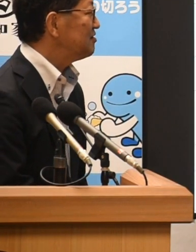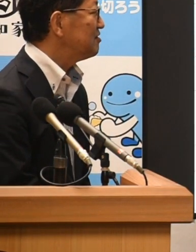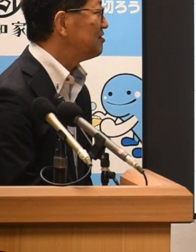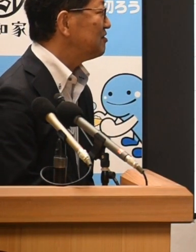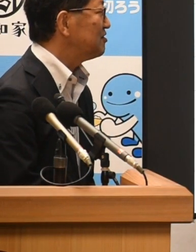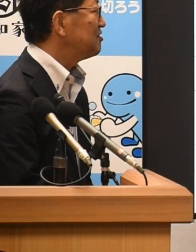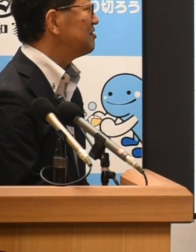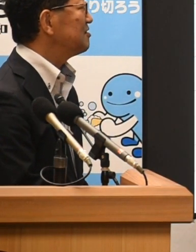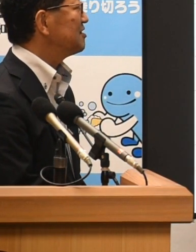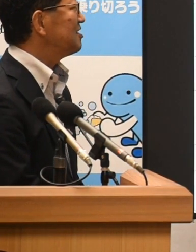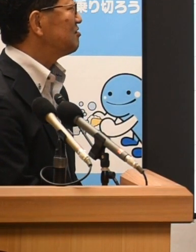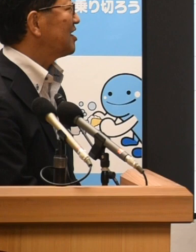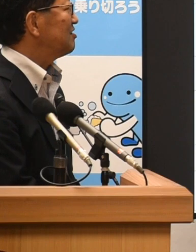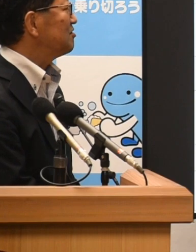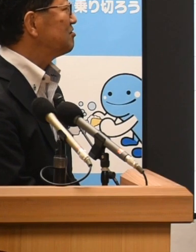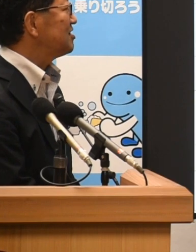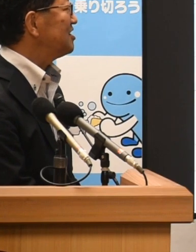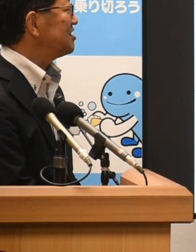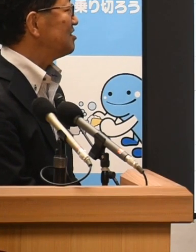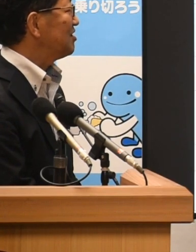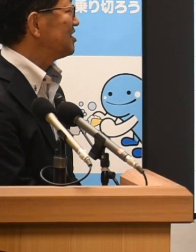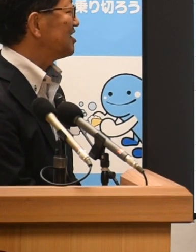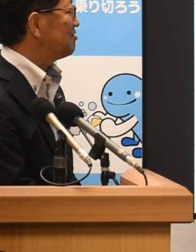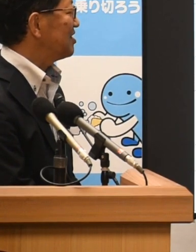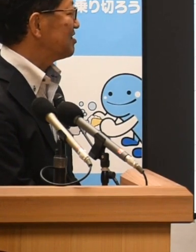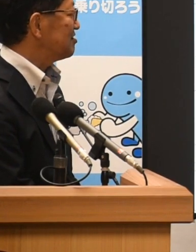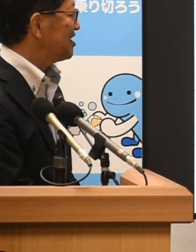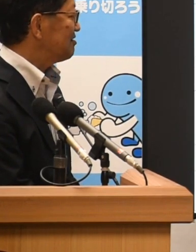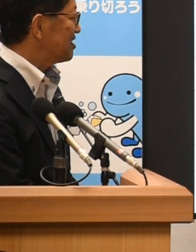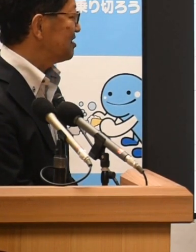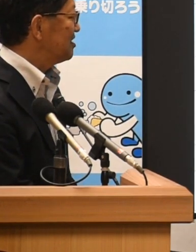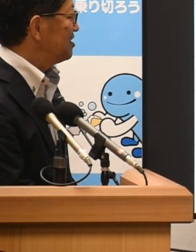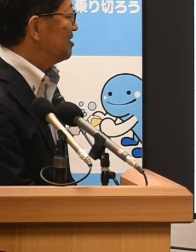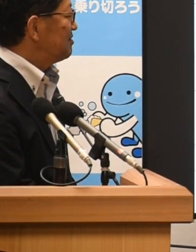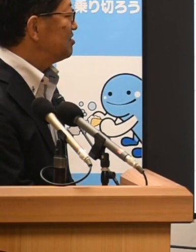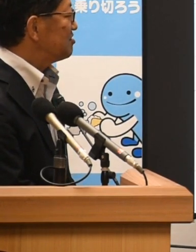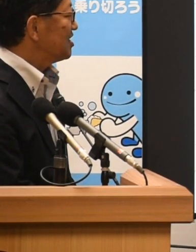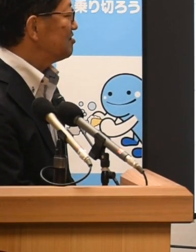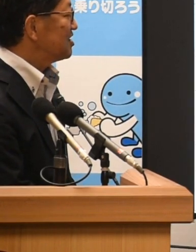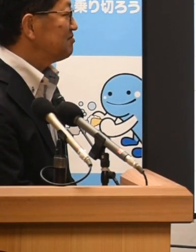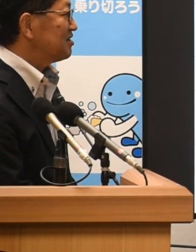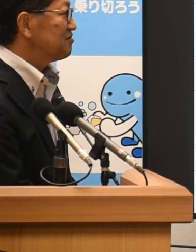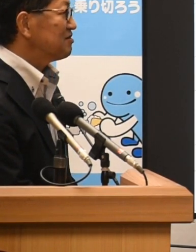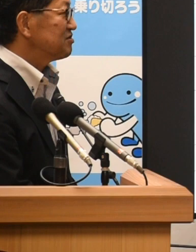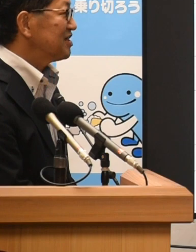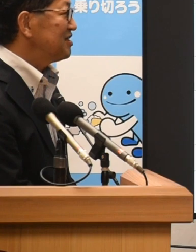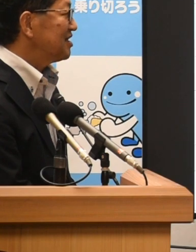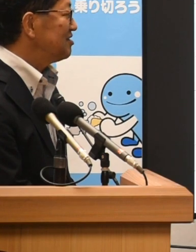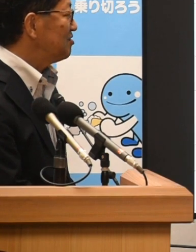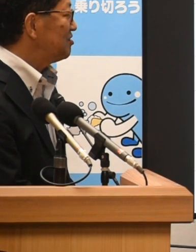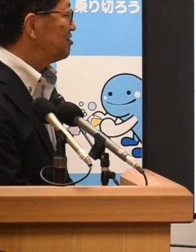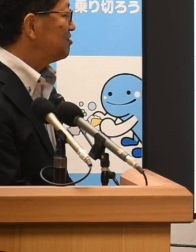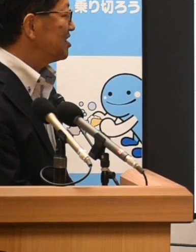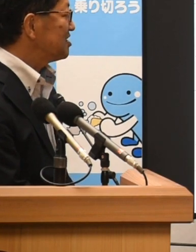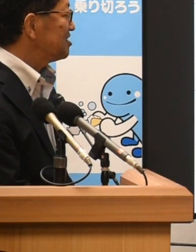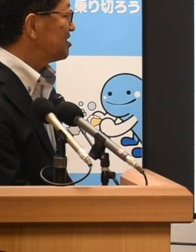この県の対応のステージの判断の目安であります。本日38名という過去最大